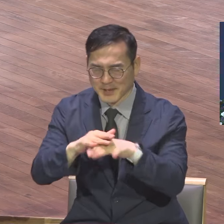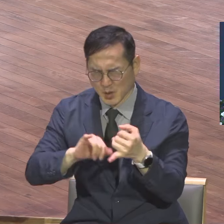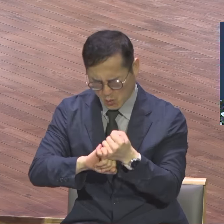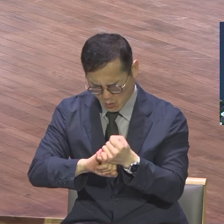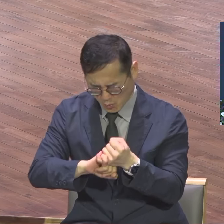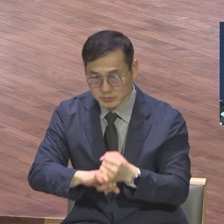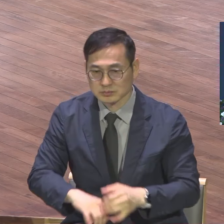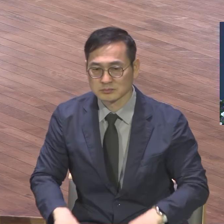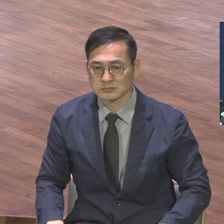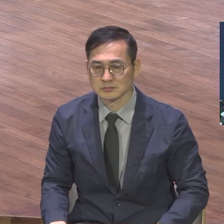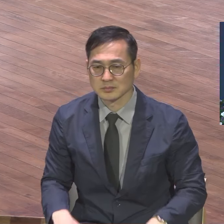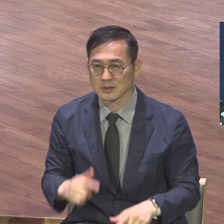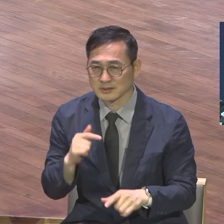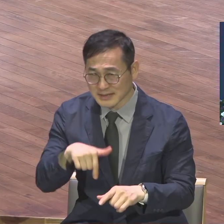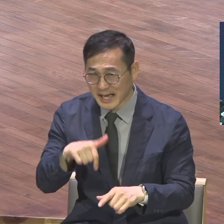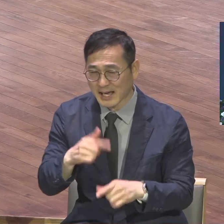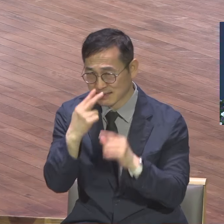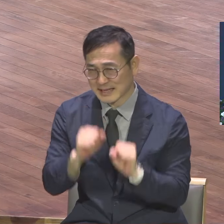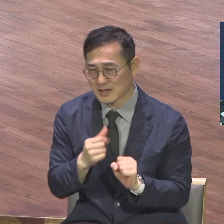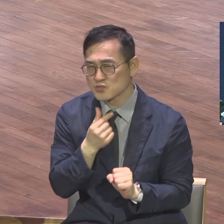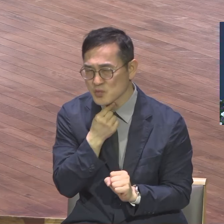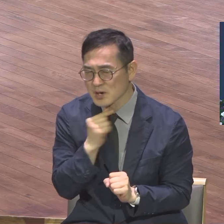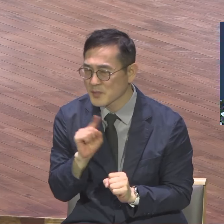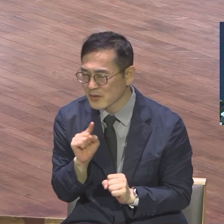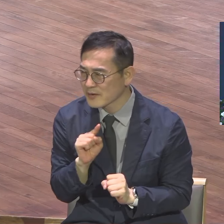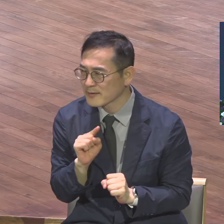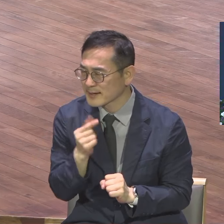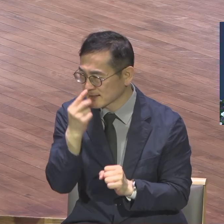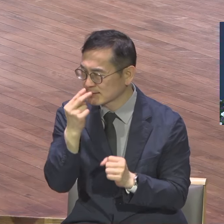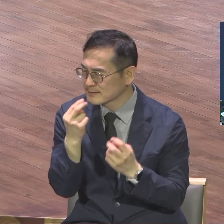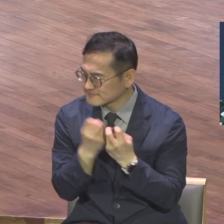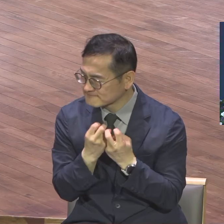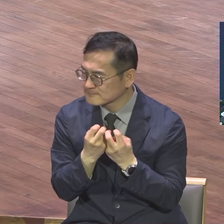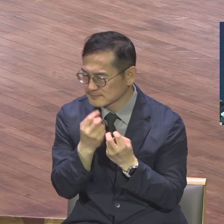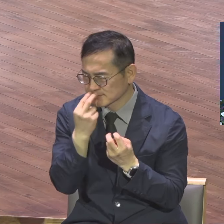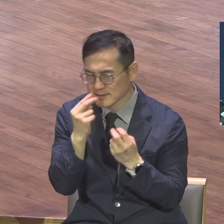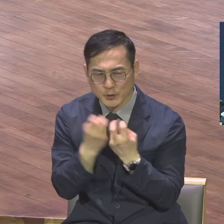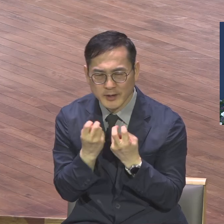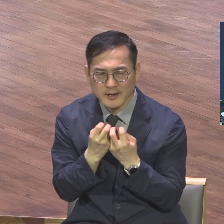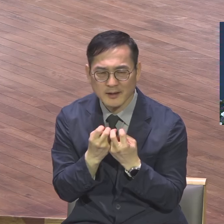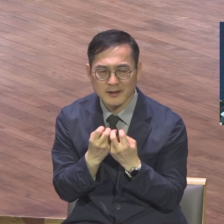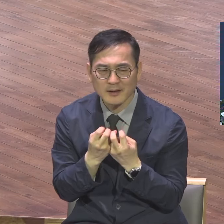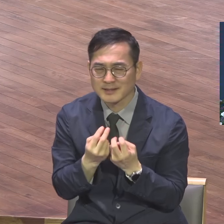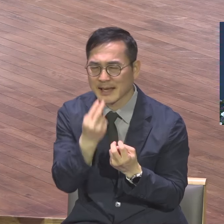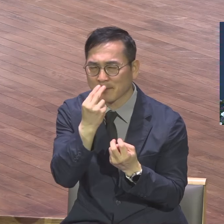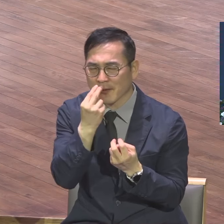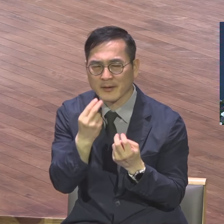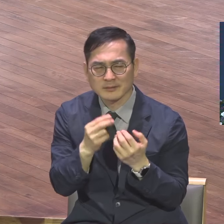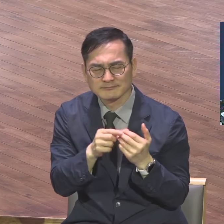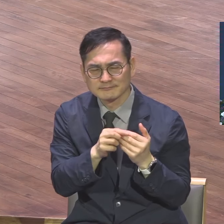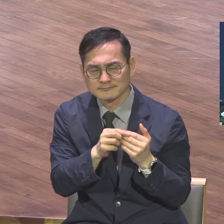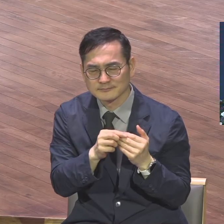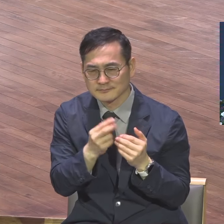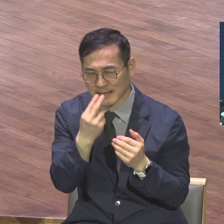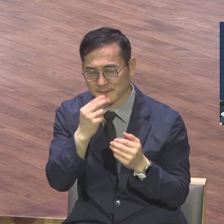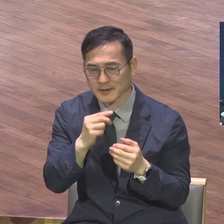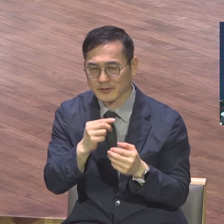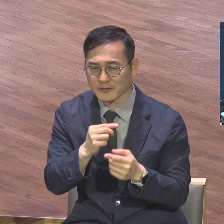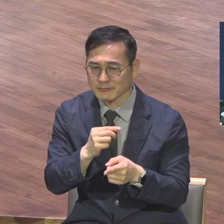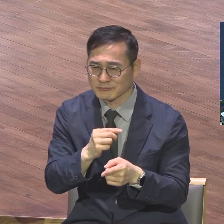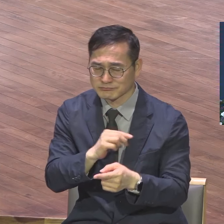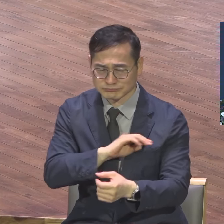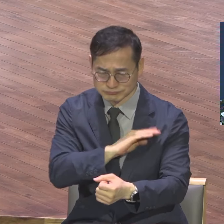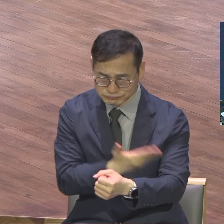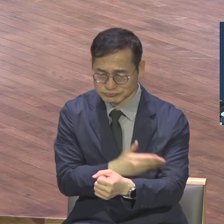교회 가서 예배 드려야 내가 산다. 예배자의 삶을 살아야 돼요. 이 예배가 여러분 인생의 최고 우선순위가 돼야 돼. 예배